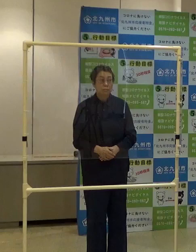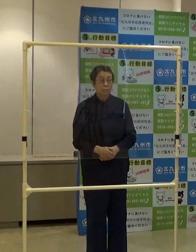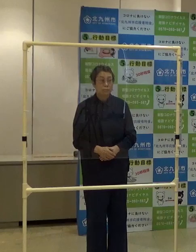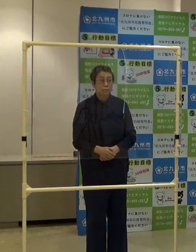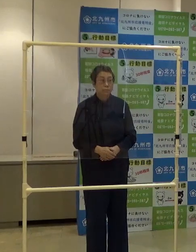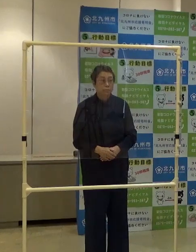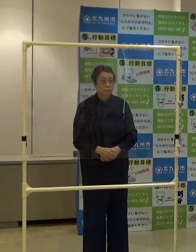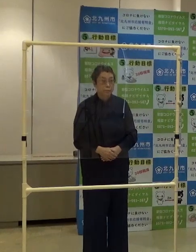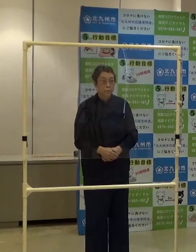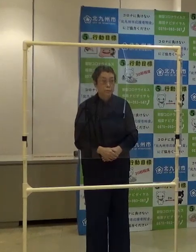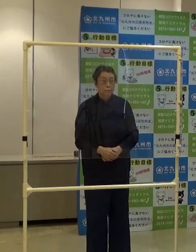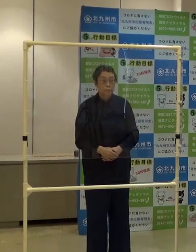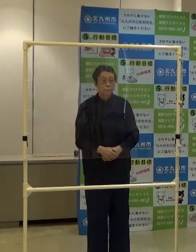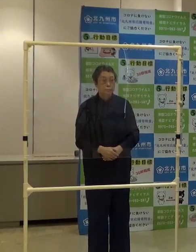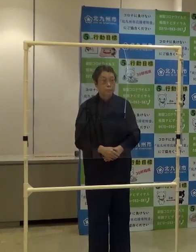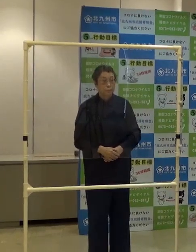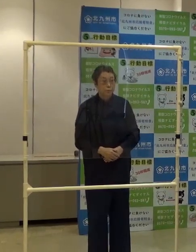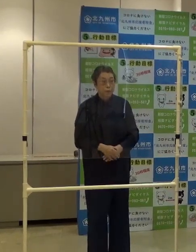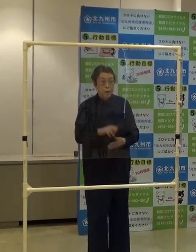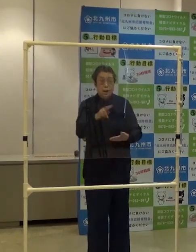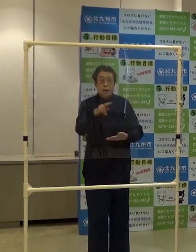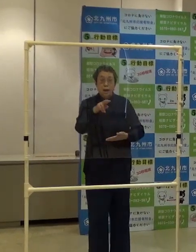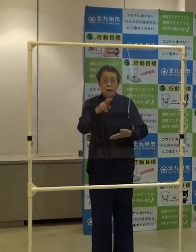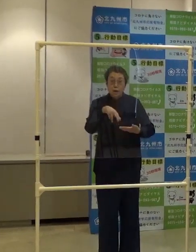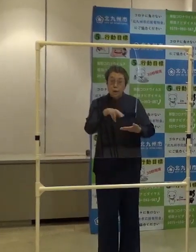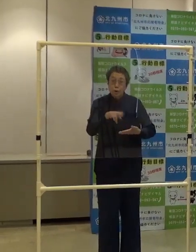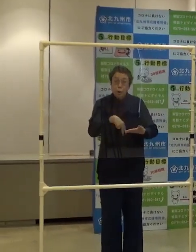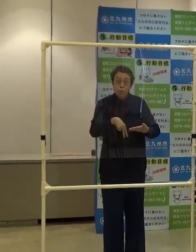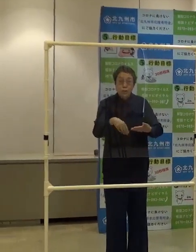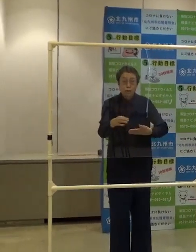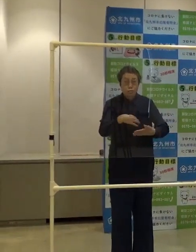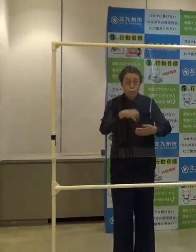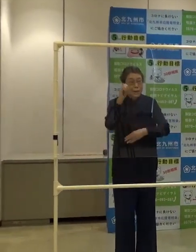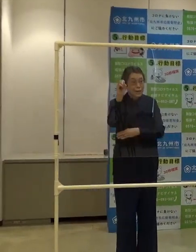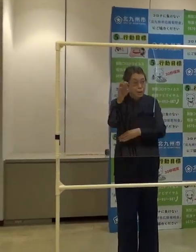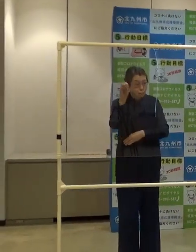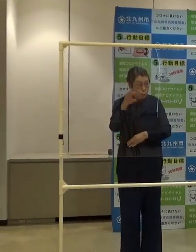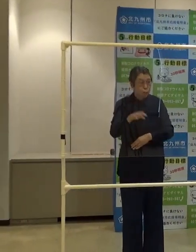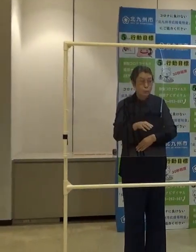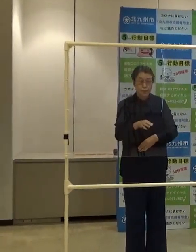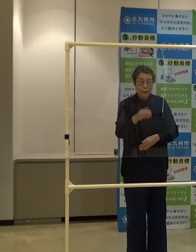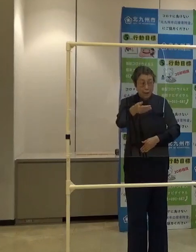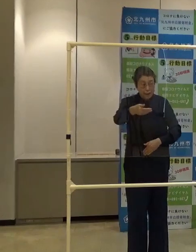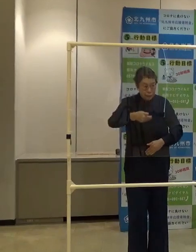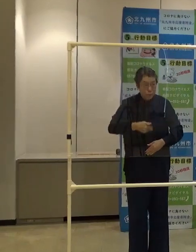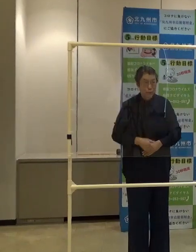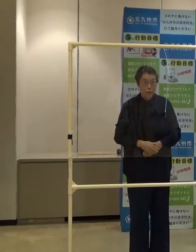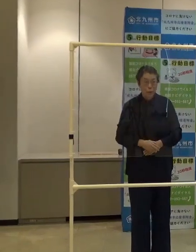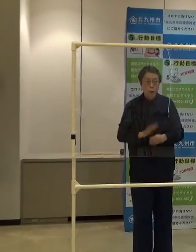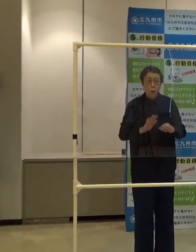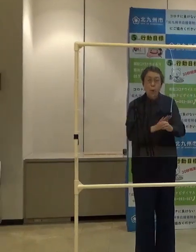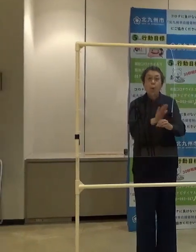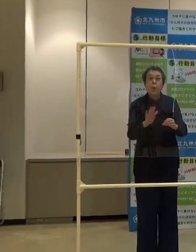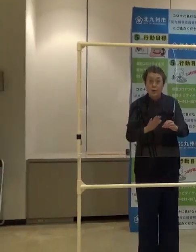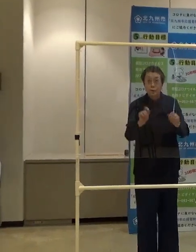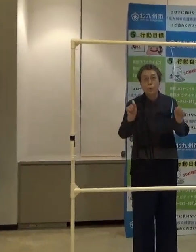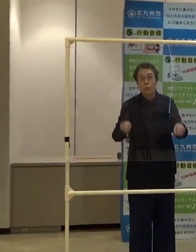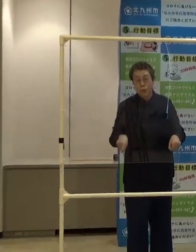すみません。読売新聞の後藤です。すみません、コロナに戻って恐縮なんですけれども